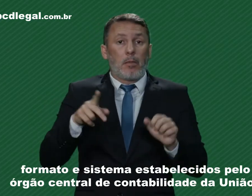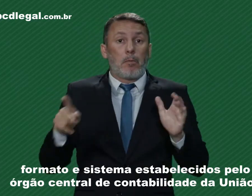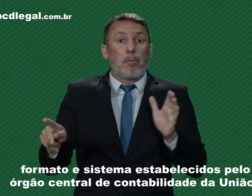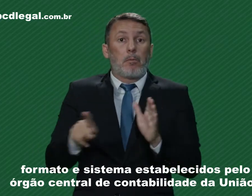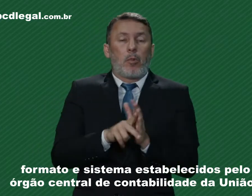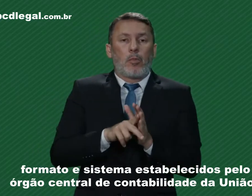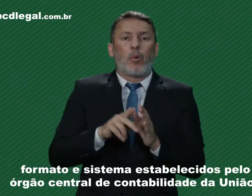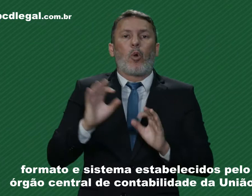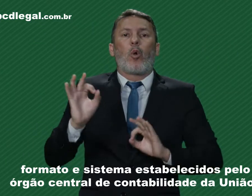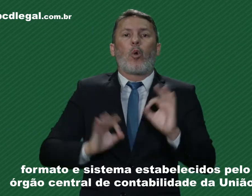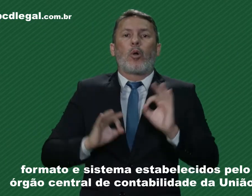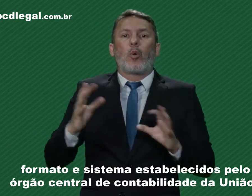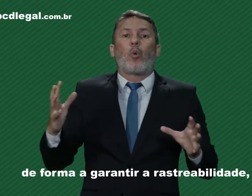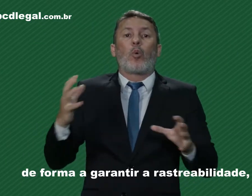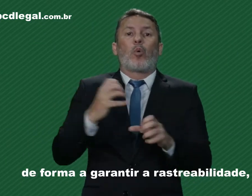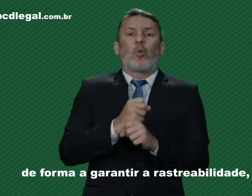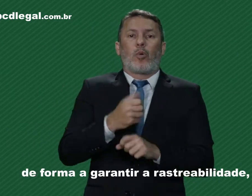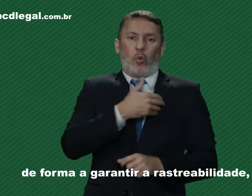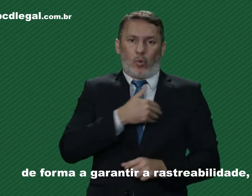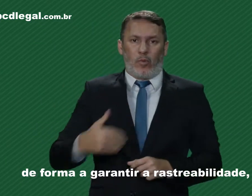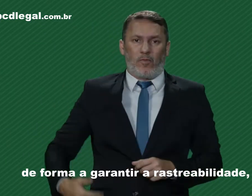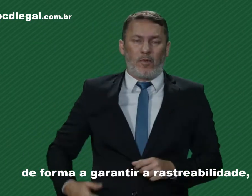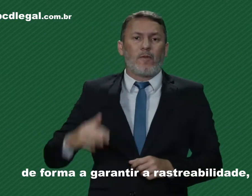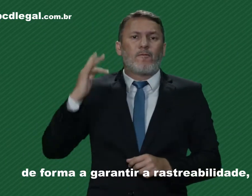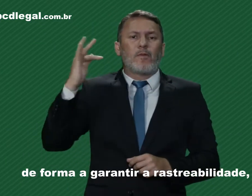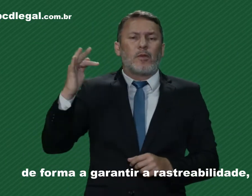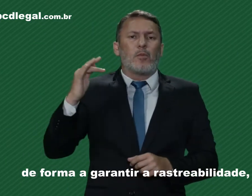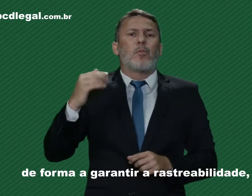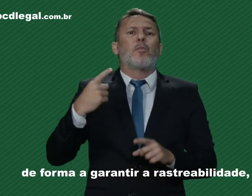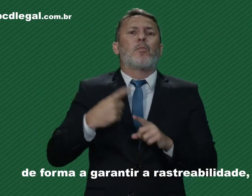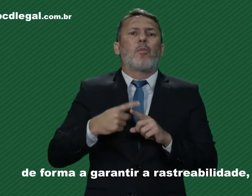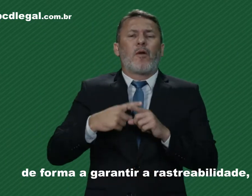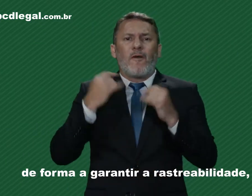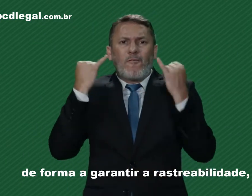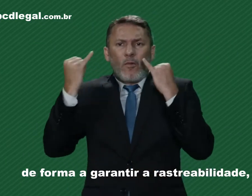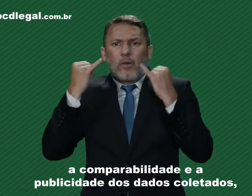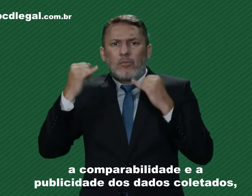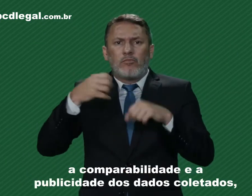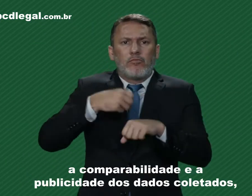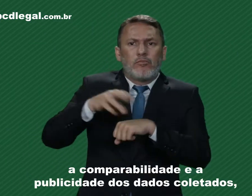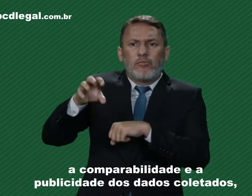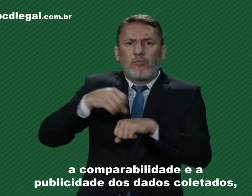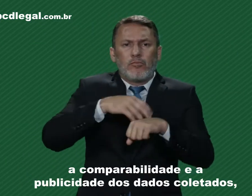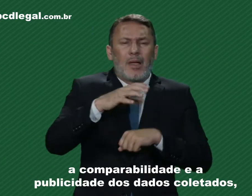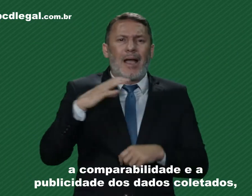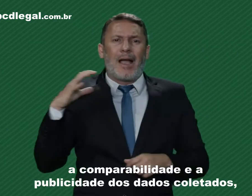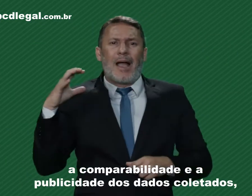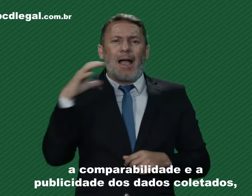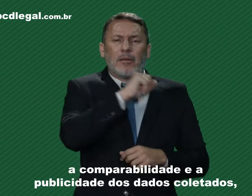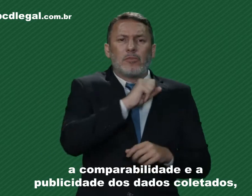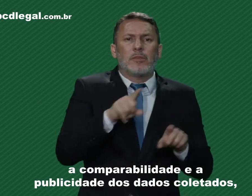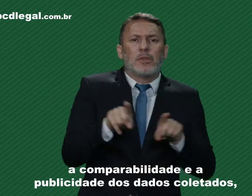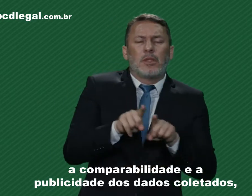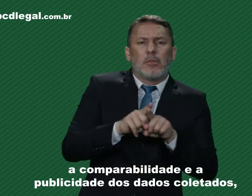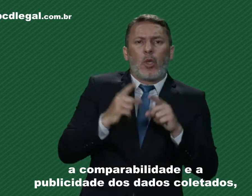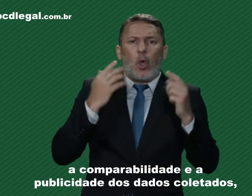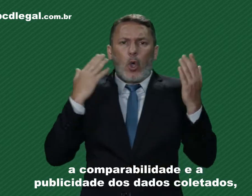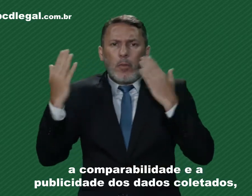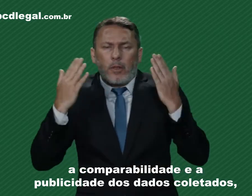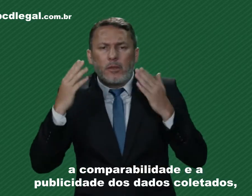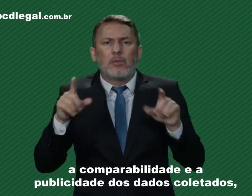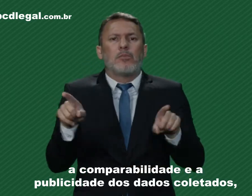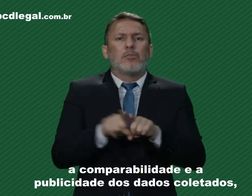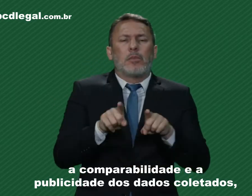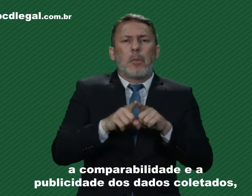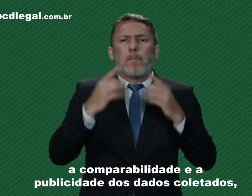central de contabilidade da União, de forma a garantir a rastreabilidade, a comparabilidade e a publicidade